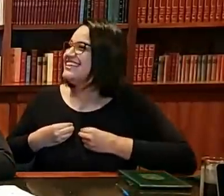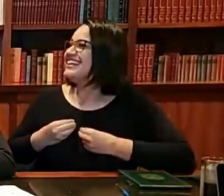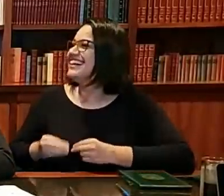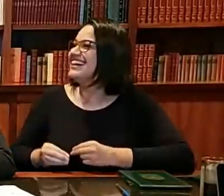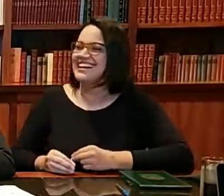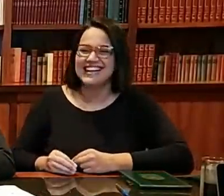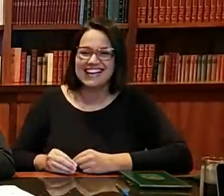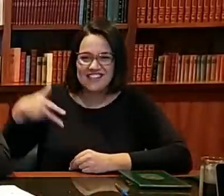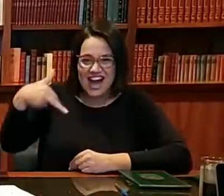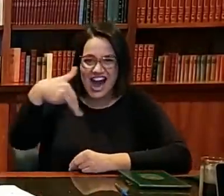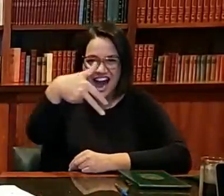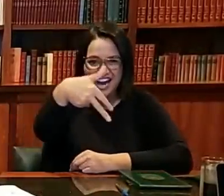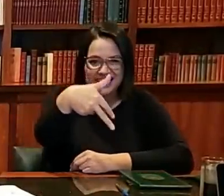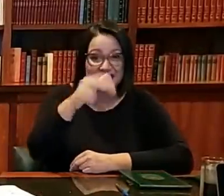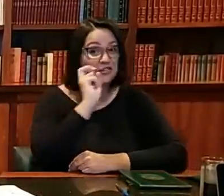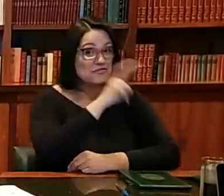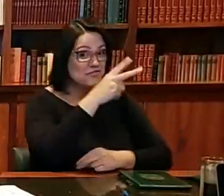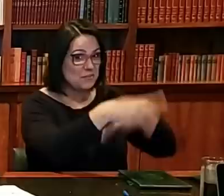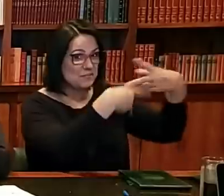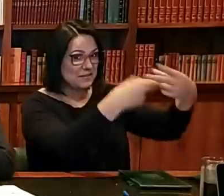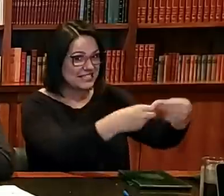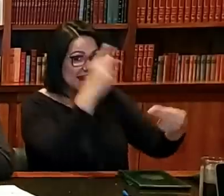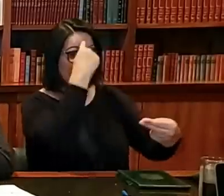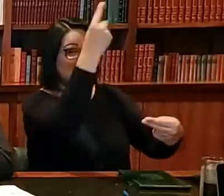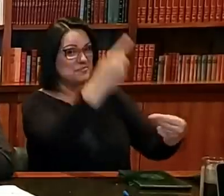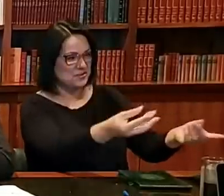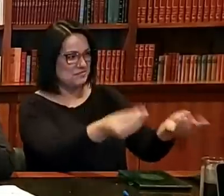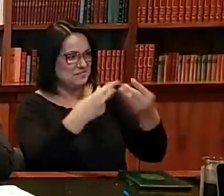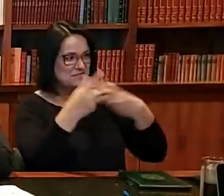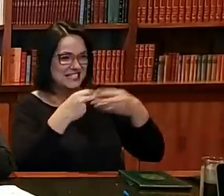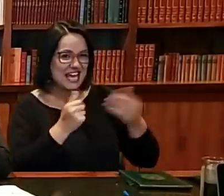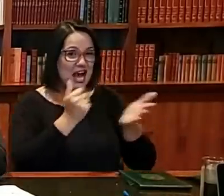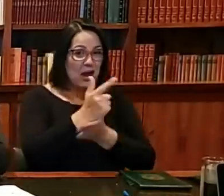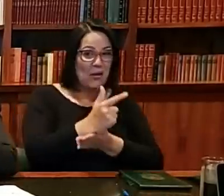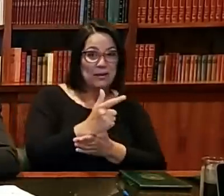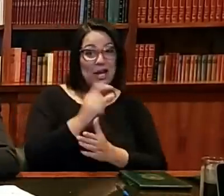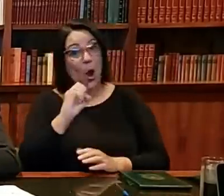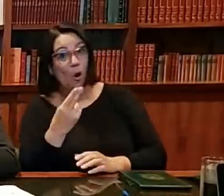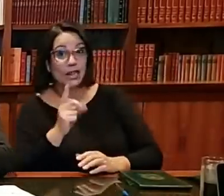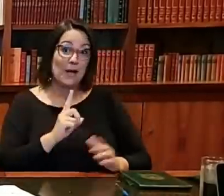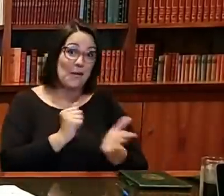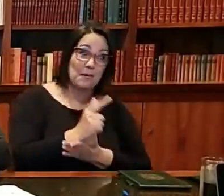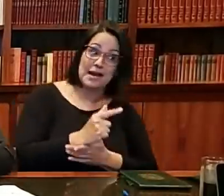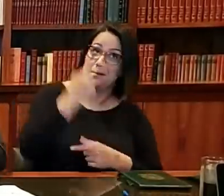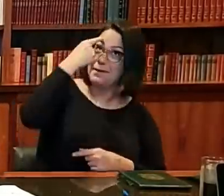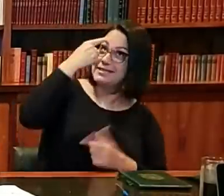vinha. Você vinha andando, viu o presente, lembrou de mim. Comprei aí, ou não comprei?